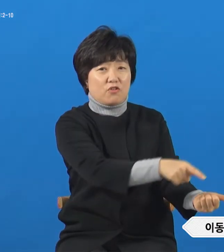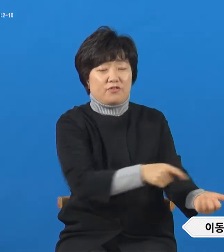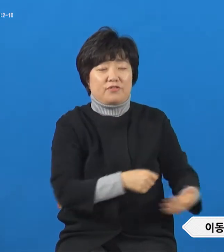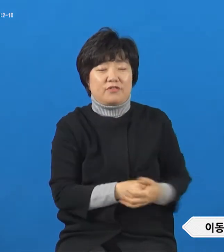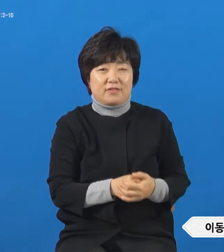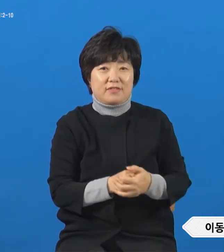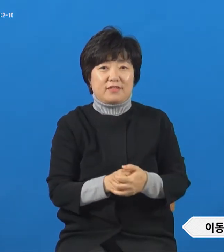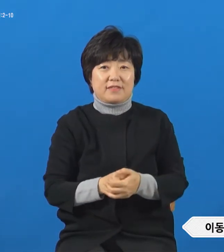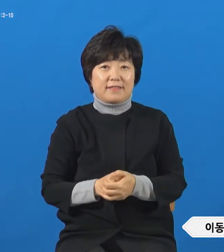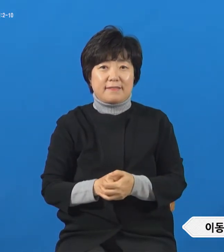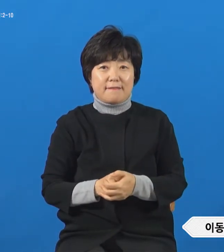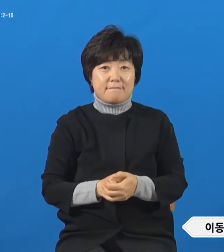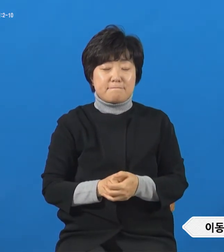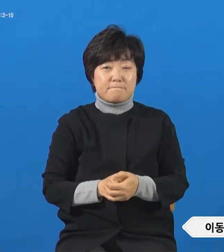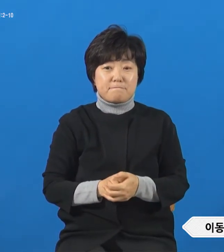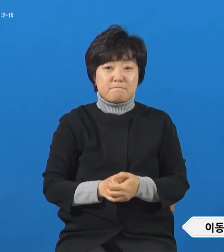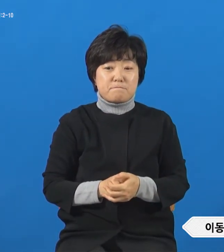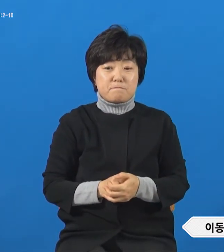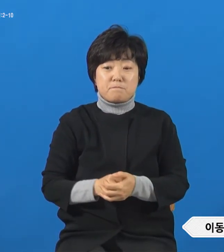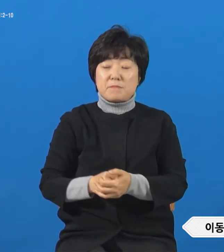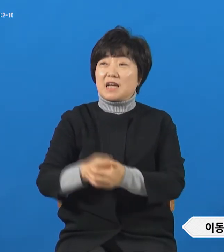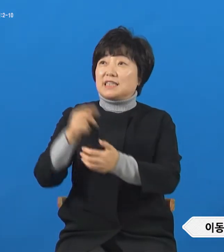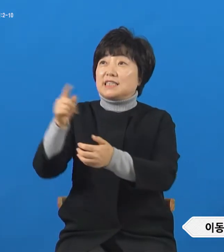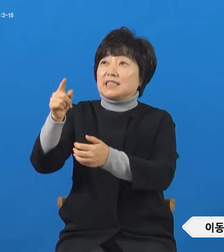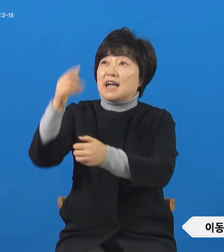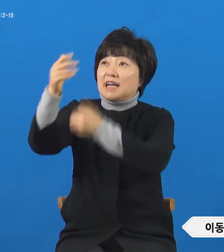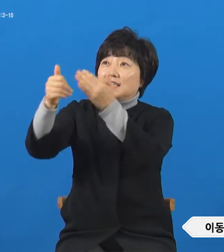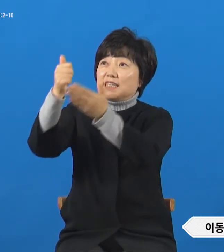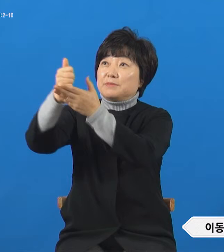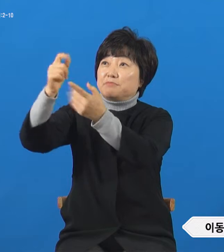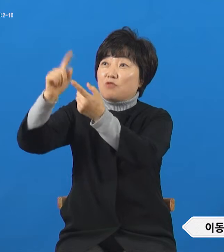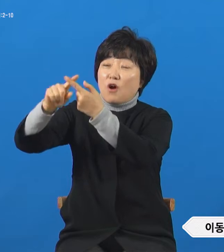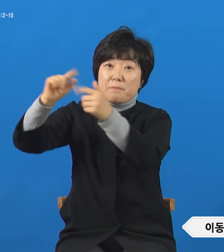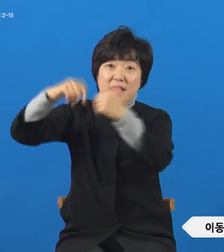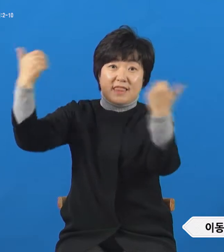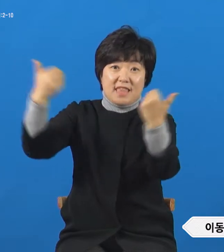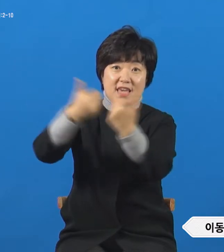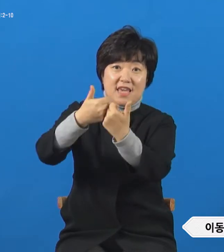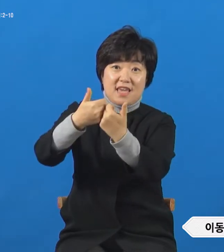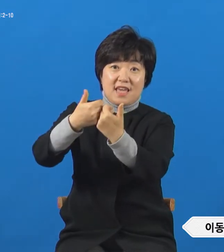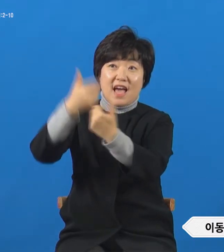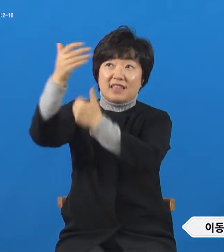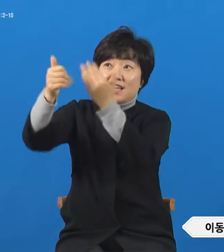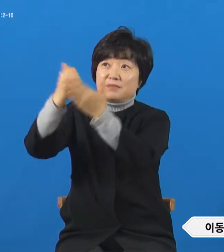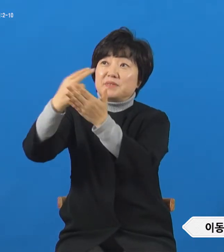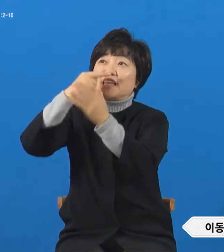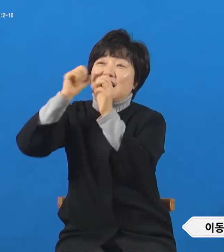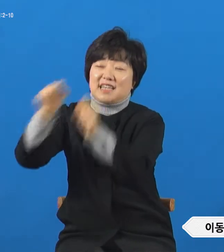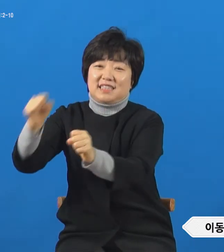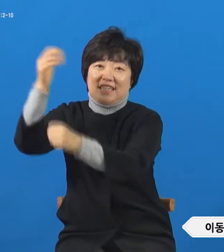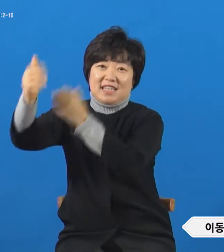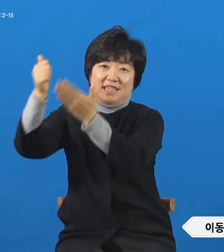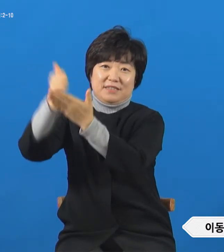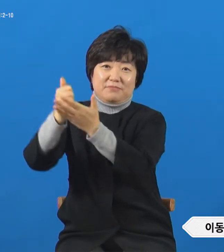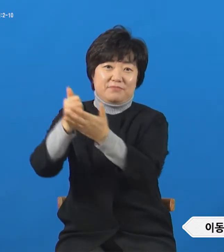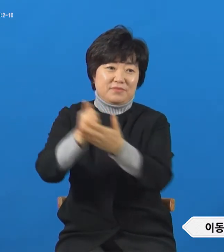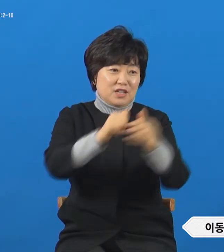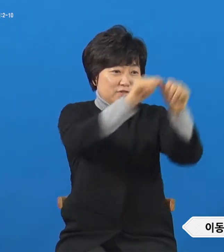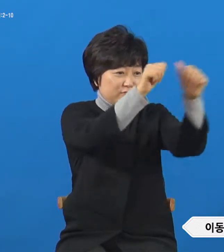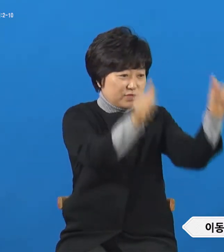것입니다. 그러니까 하나님을 묘사하는 단어와 정반대예요. 하나님은 어떤 하나님? 살아계신 하나님.